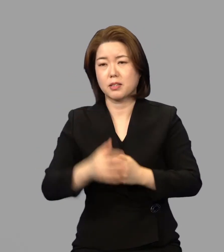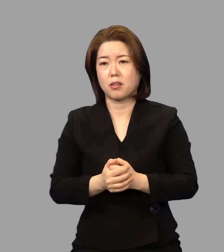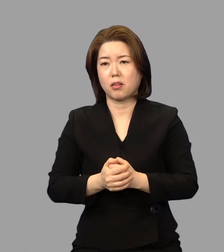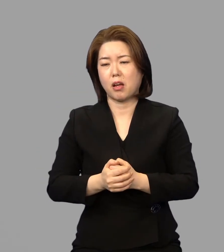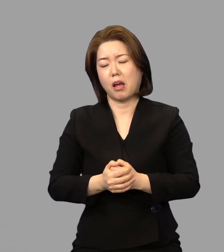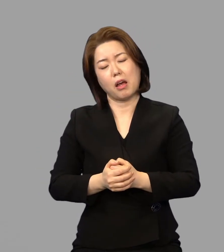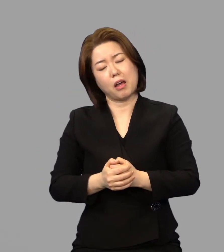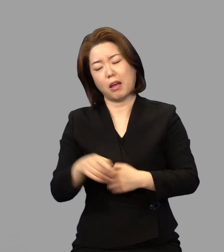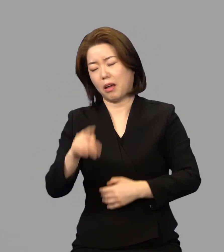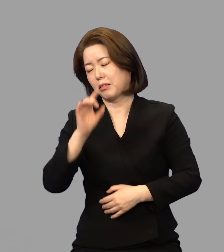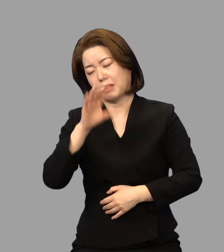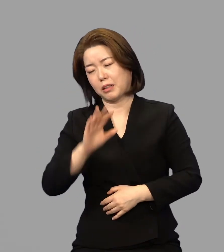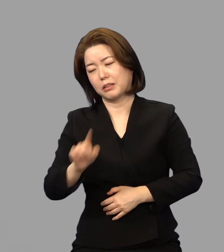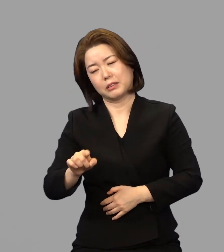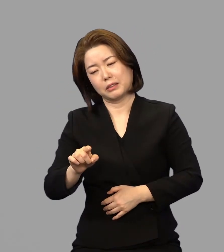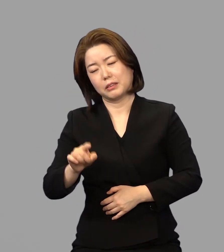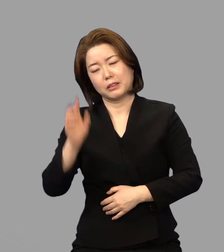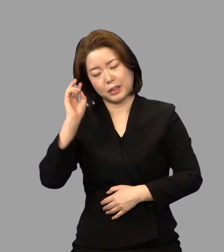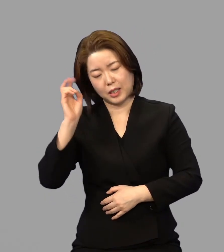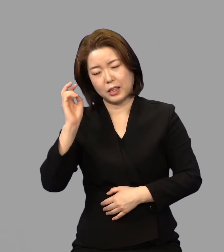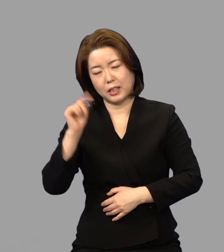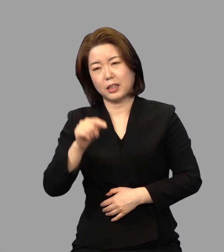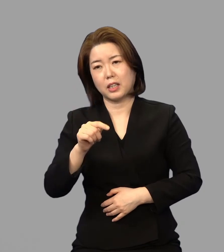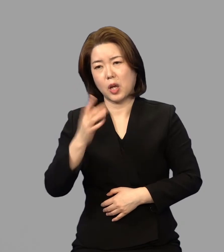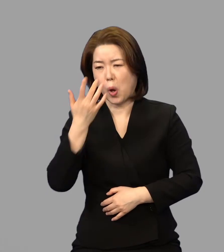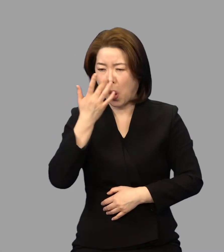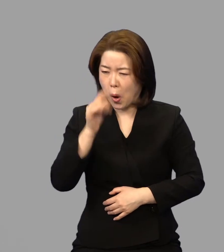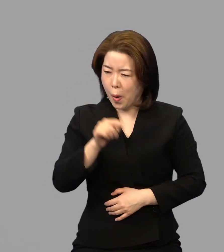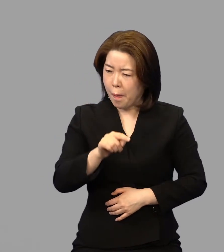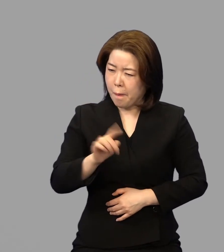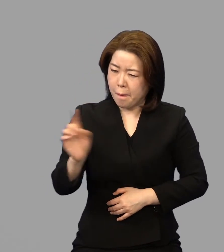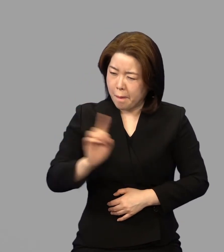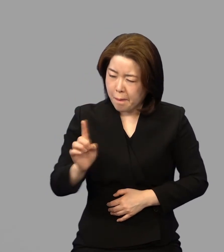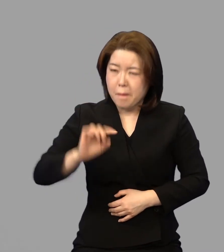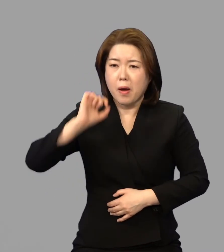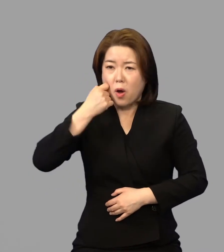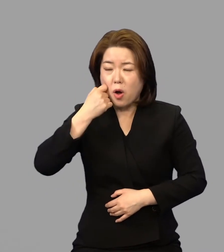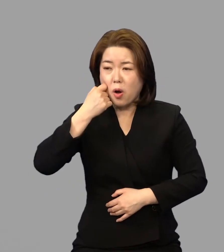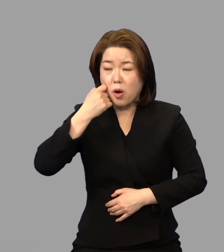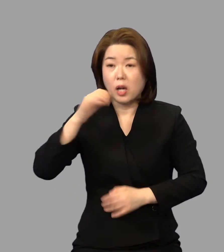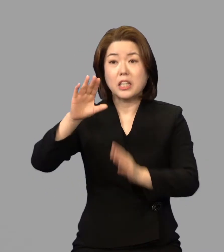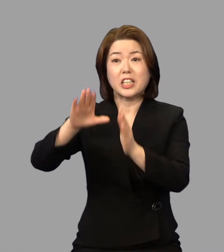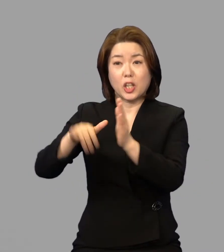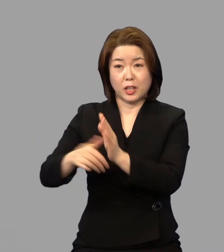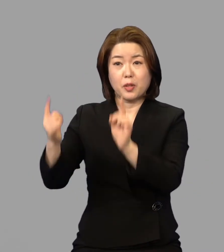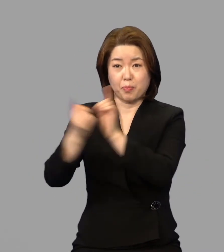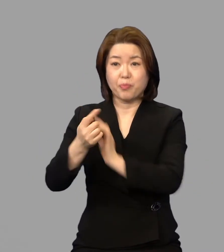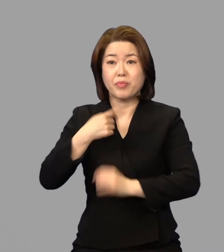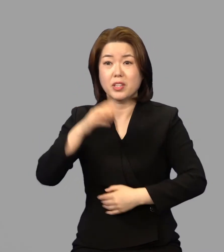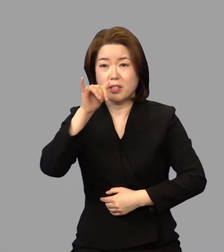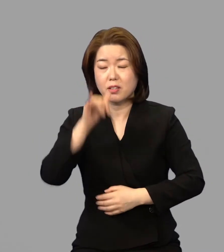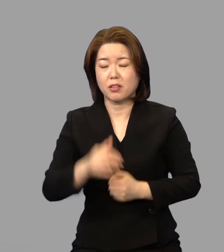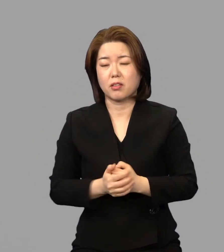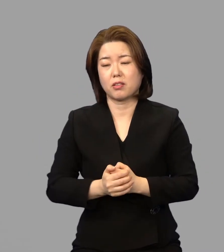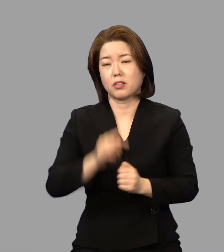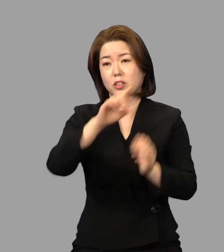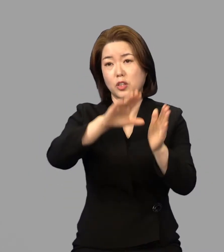보다, 이건 안 되는 건가 보다, 도무지 못하겠어, 이런 때도 와요.